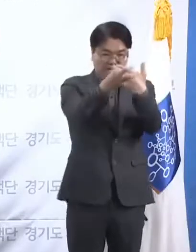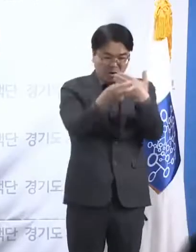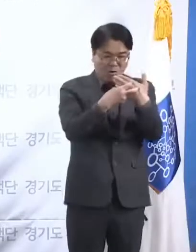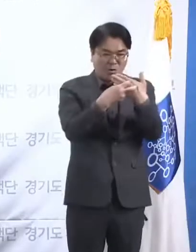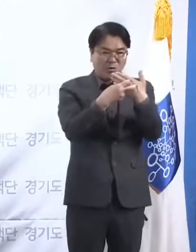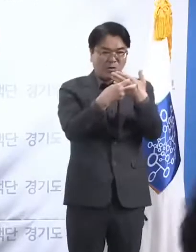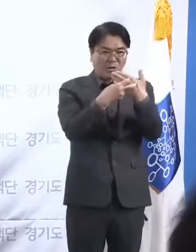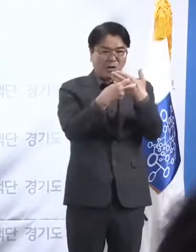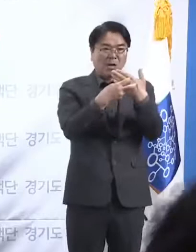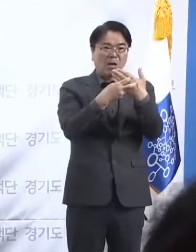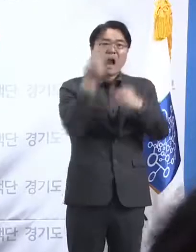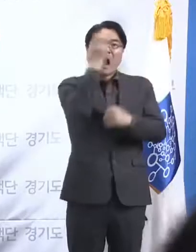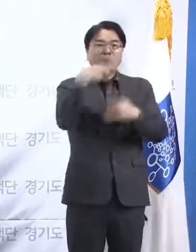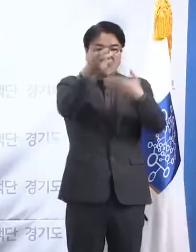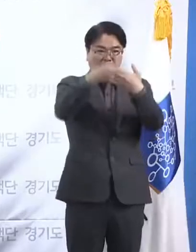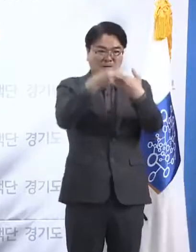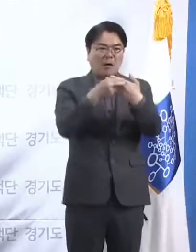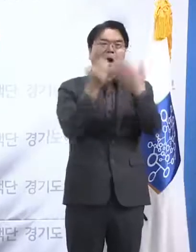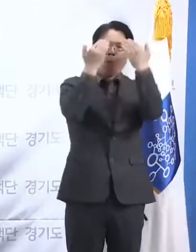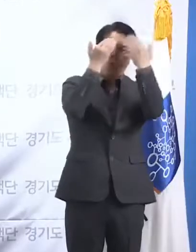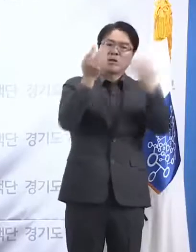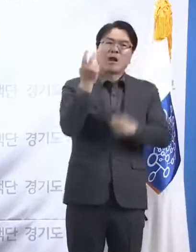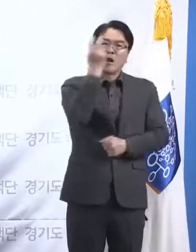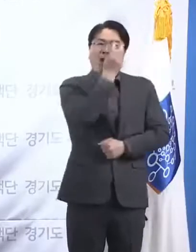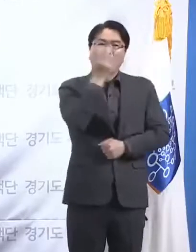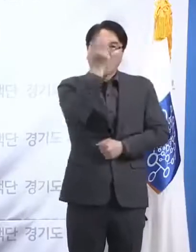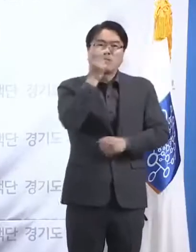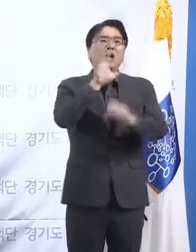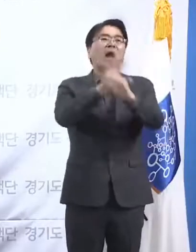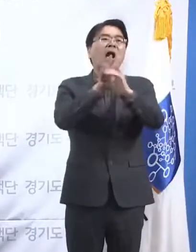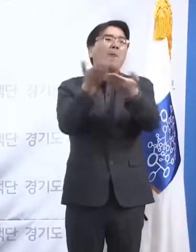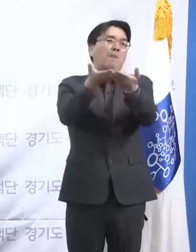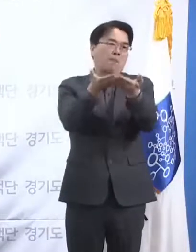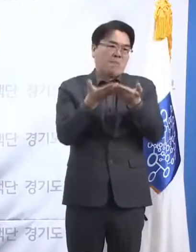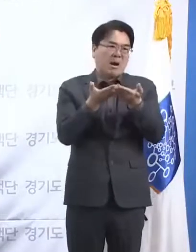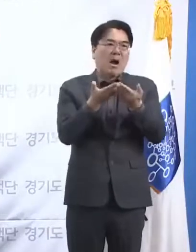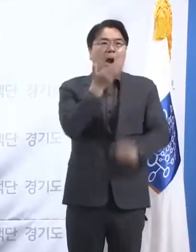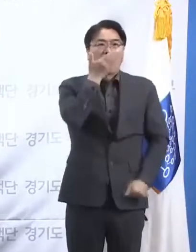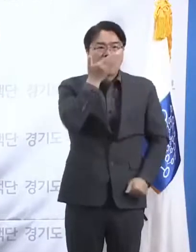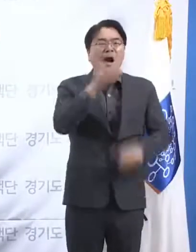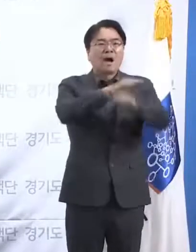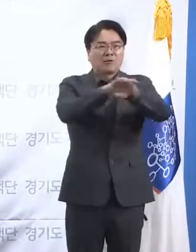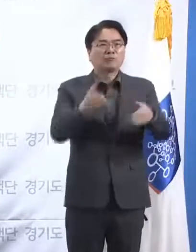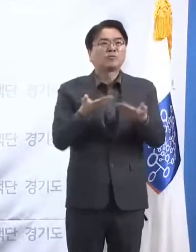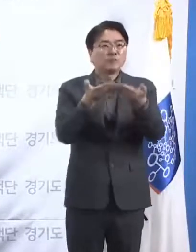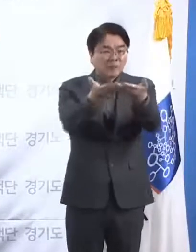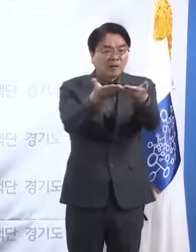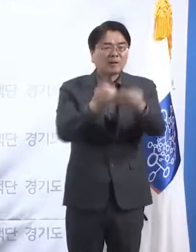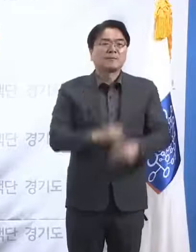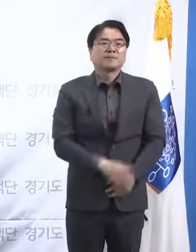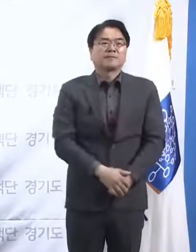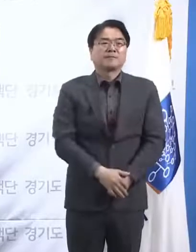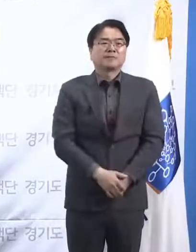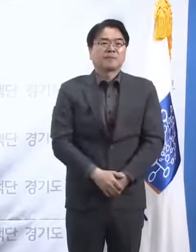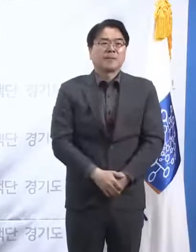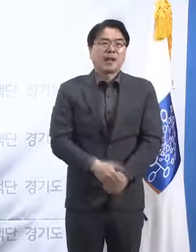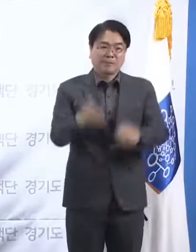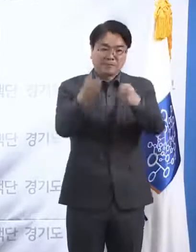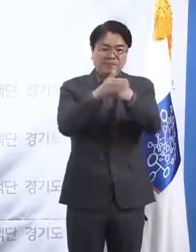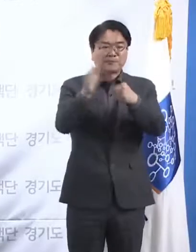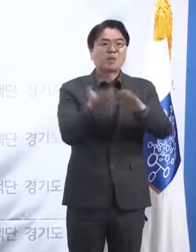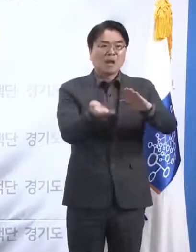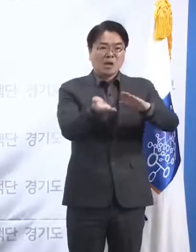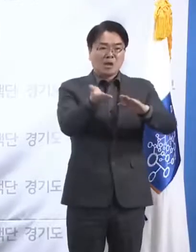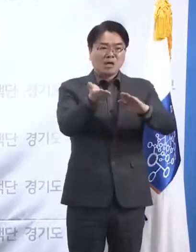선별진료소에서 무상으로 코로나19 검사를 받을 수 있도록 조치했습니다. 따라서